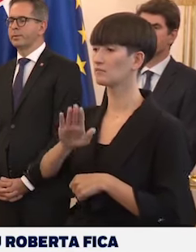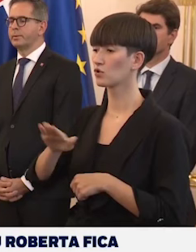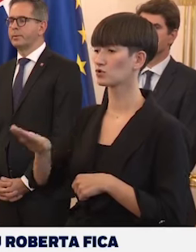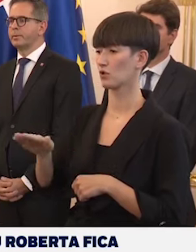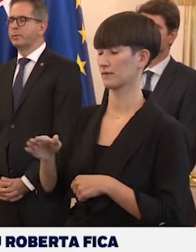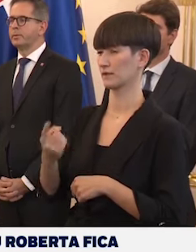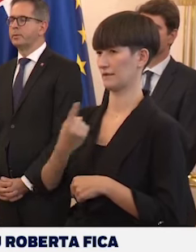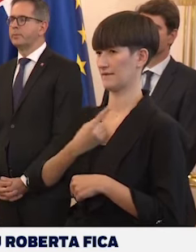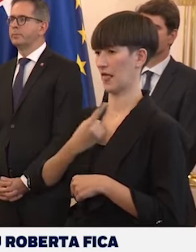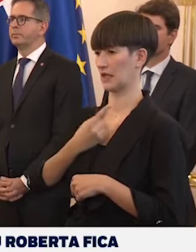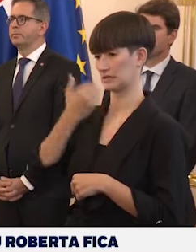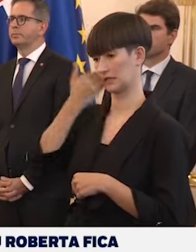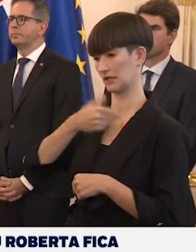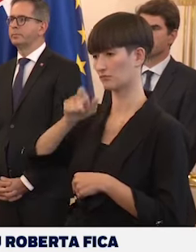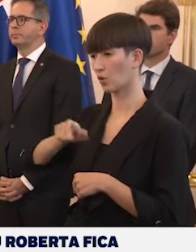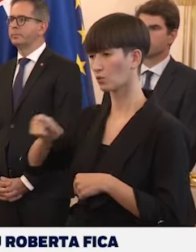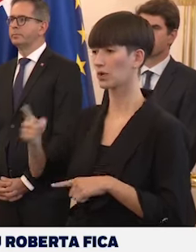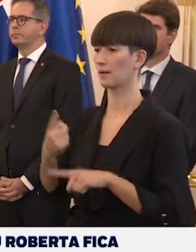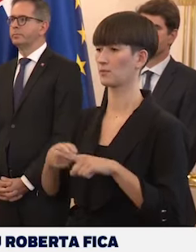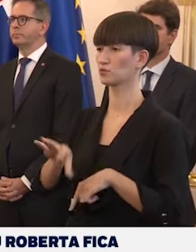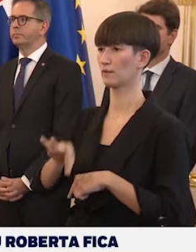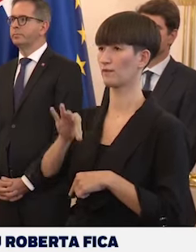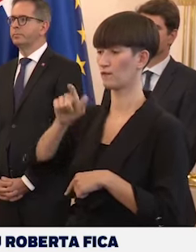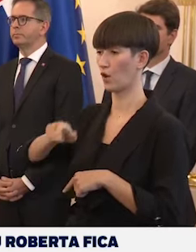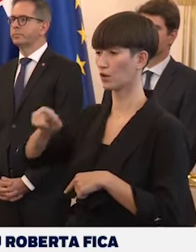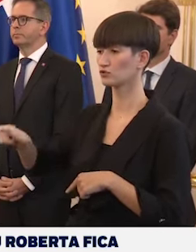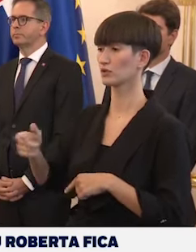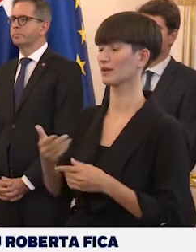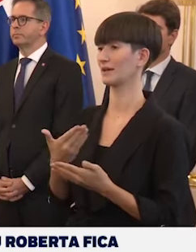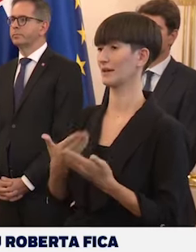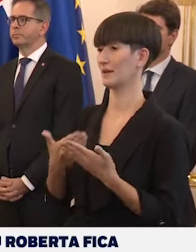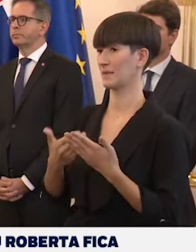voličov. Veď práve vďaka tomu ste dosiahli také volebné